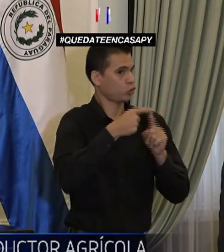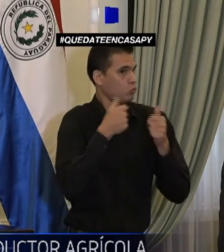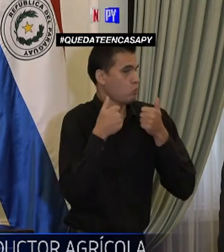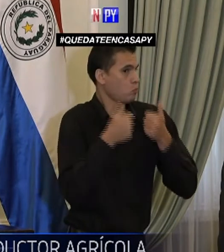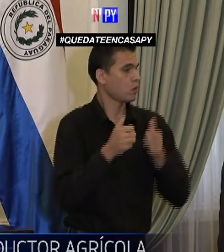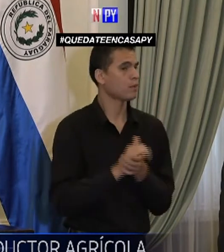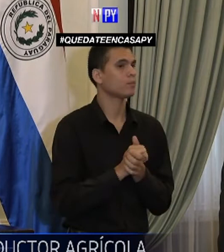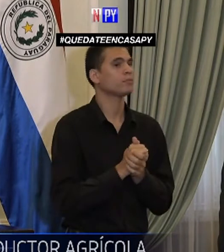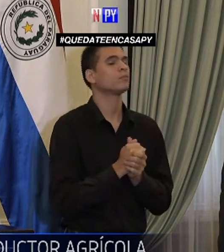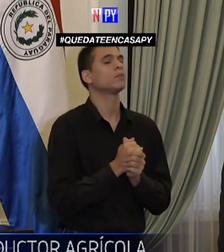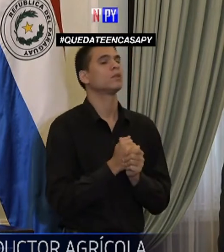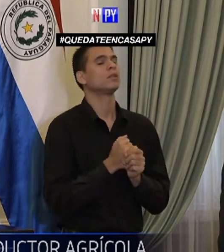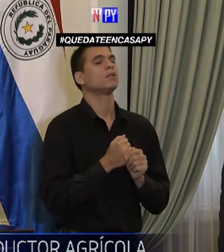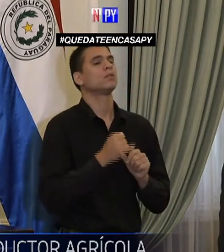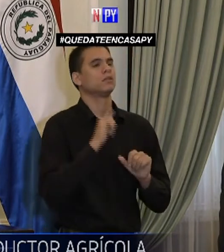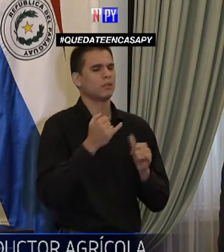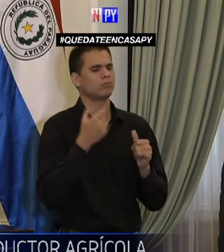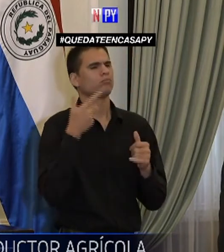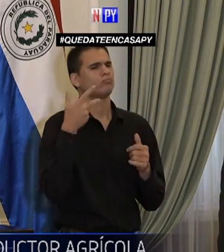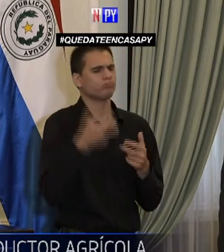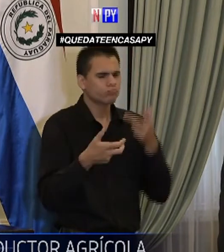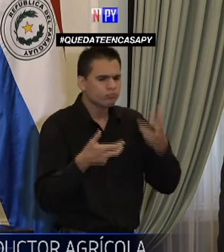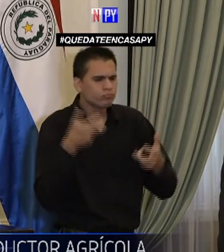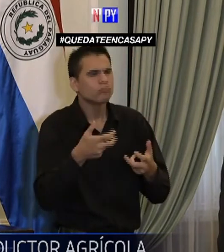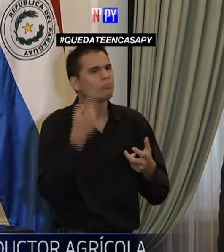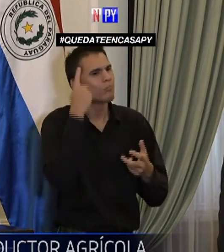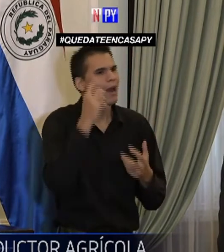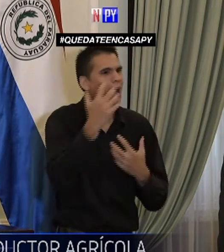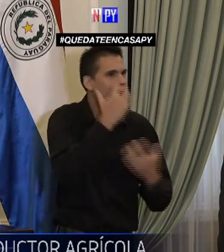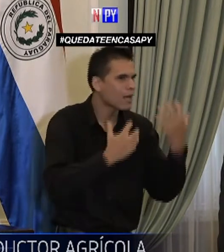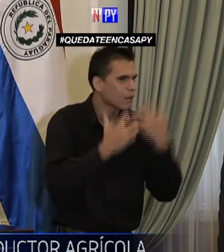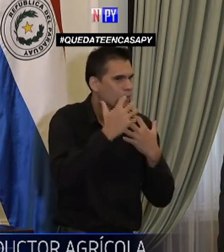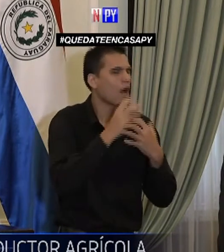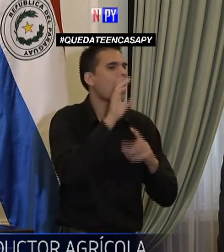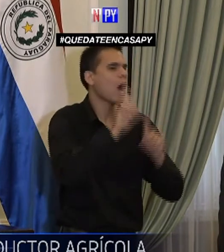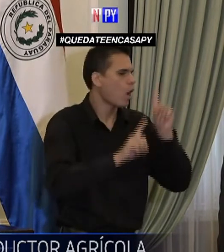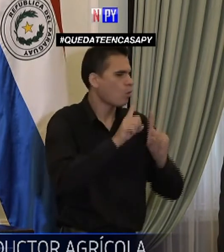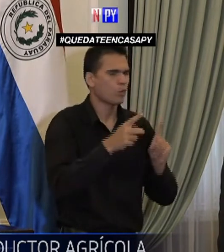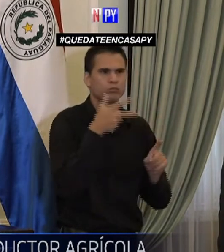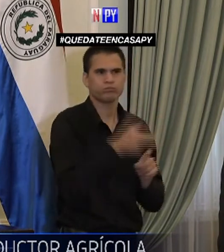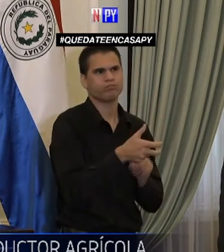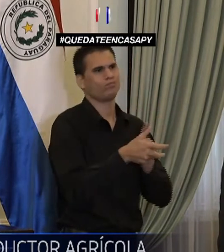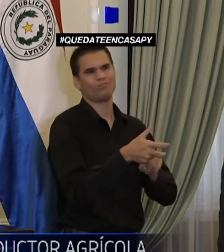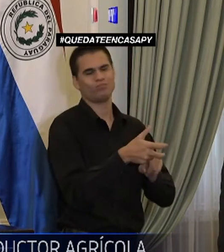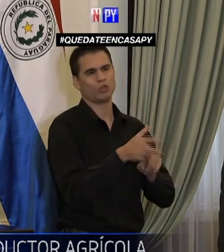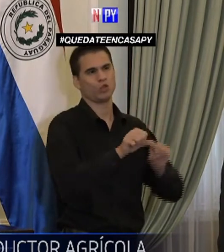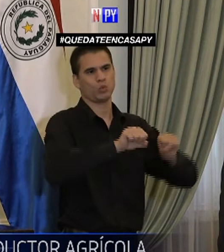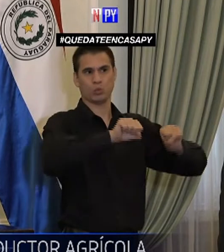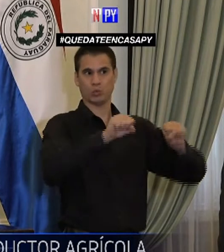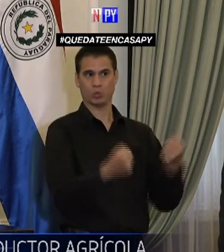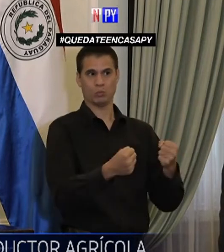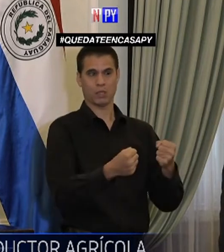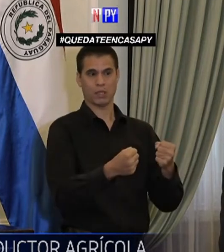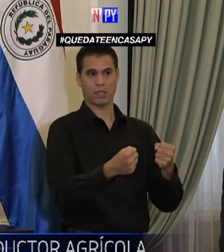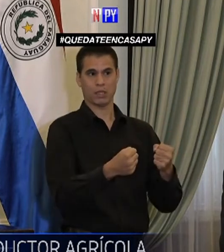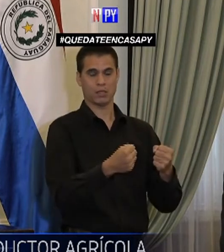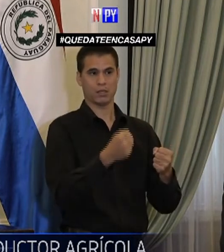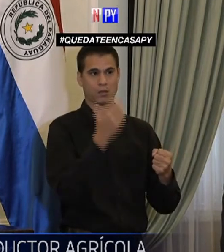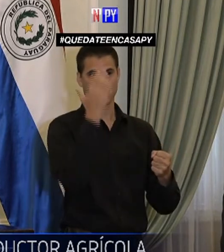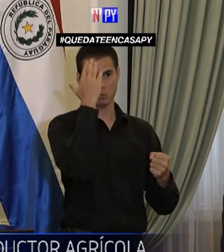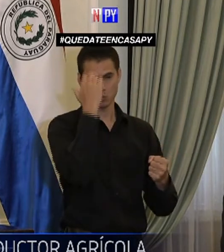de antiaftosa y brucelosis bovina ha sido suspendida y postergada a nueva fecha, sabiendo que es una